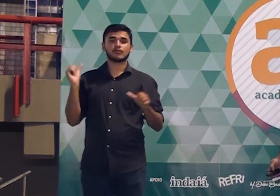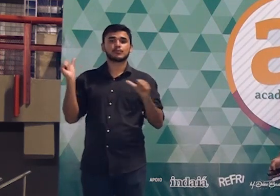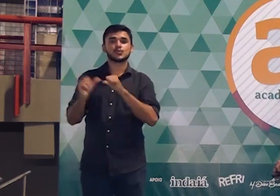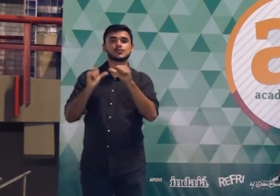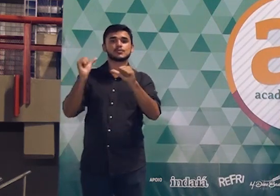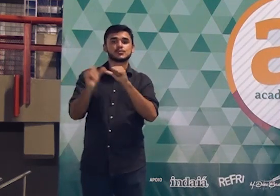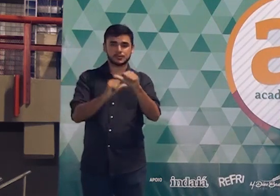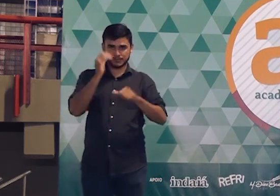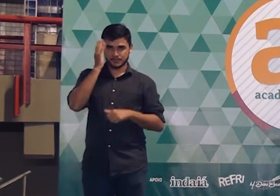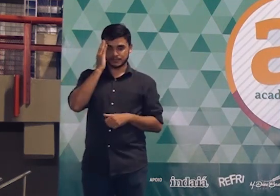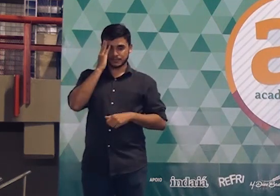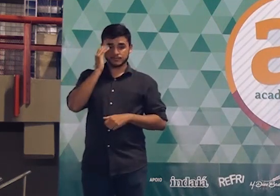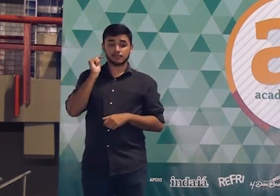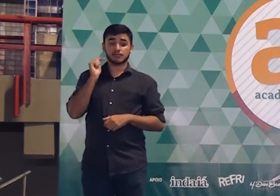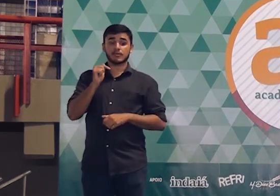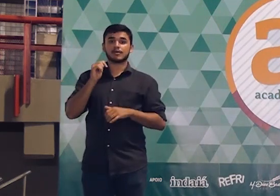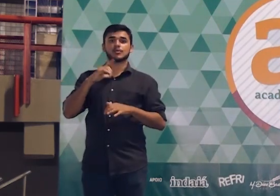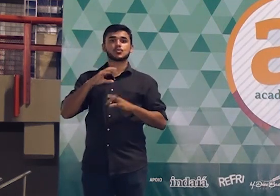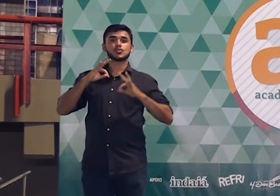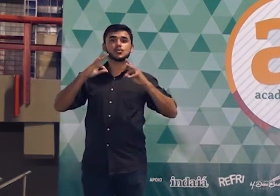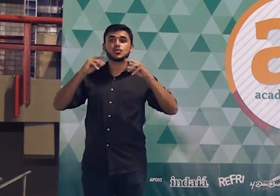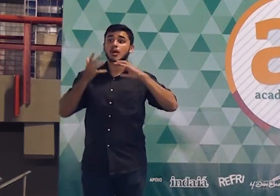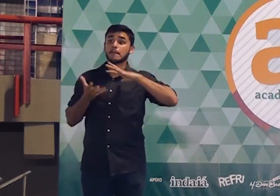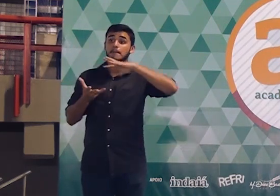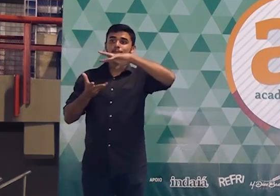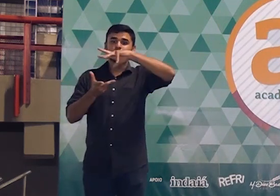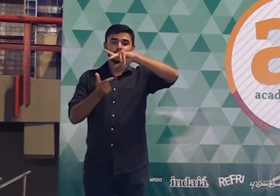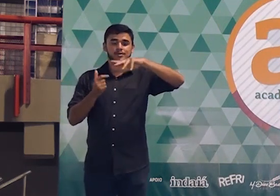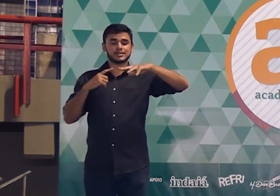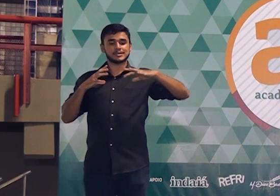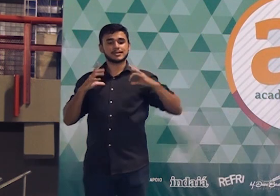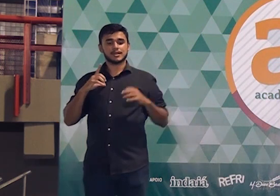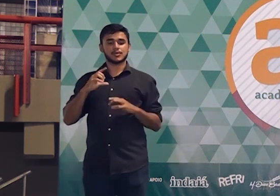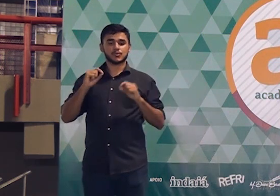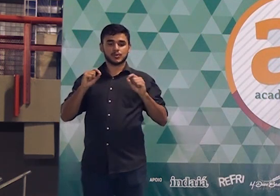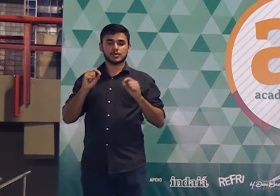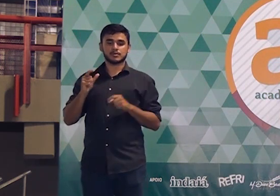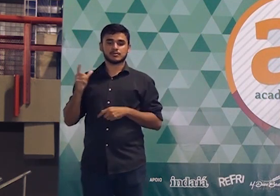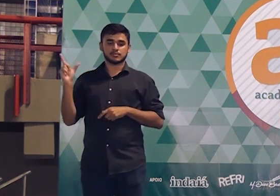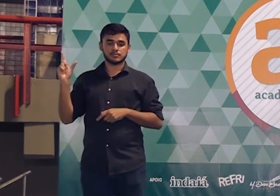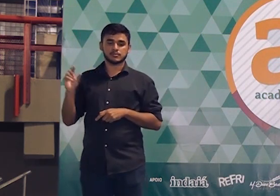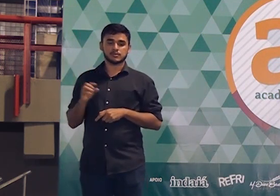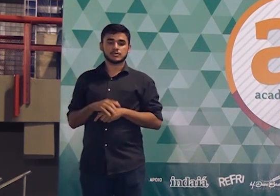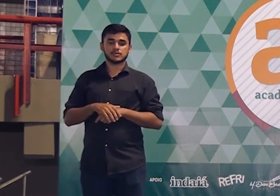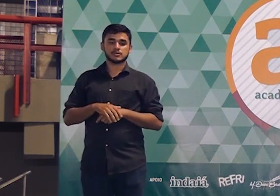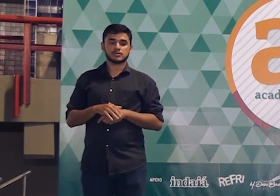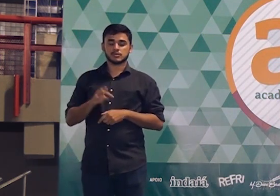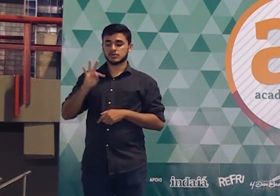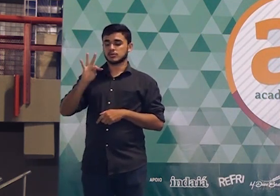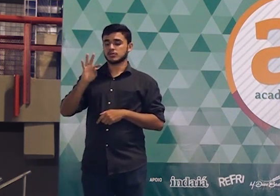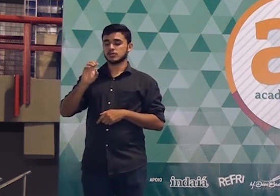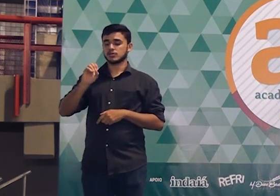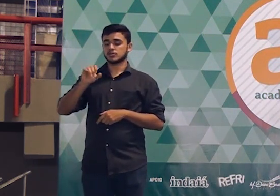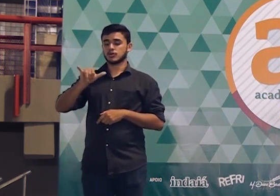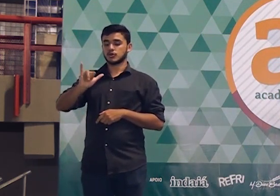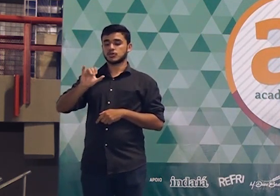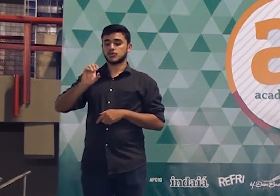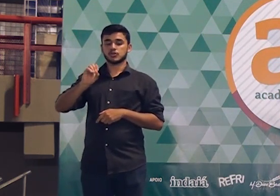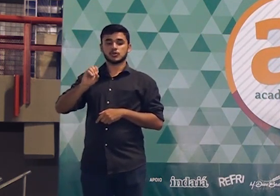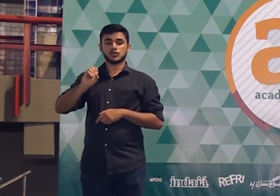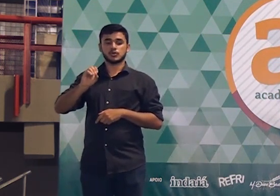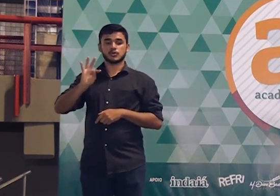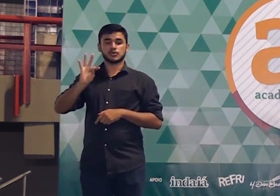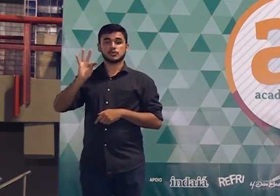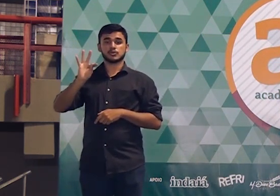mundiais. E esses lançamentos mundiais, eles foram seguidos por um detalhe. Taiichi Ohno, o